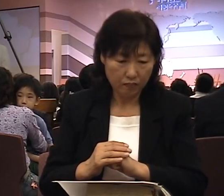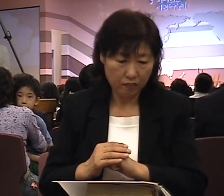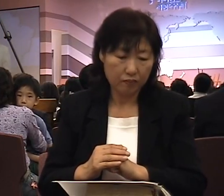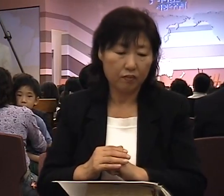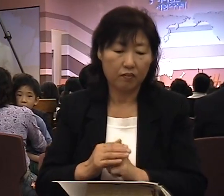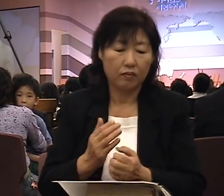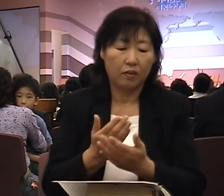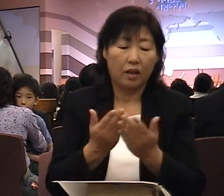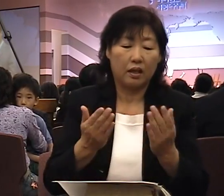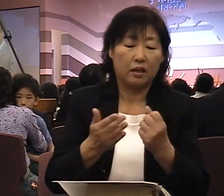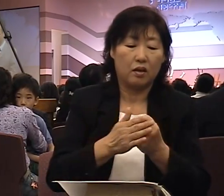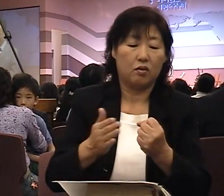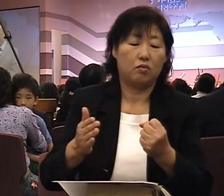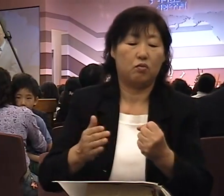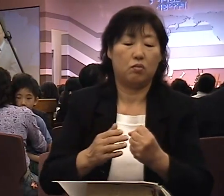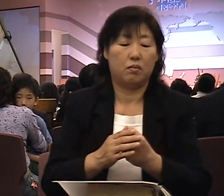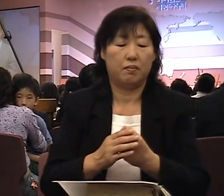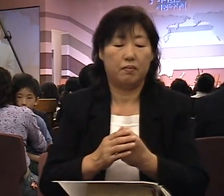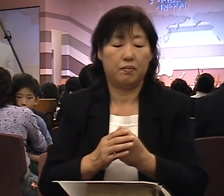여러분, 그래서